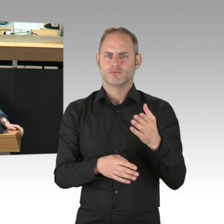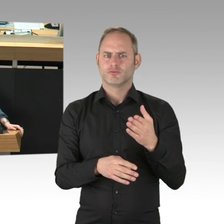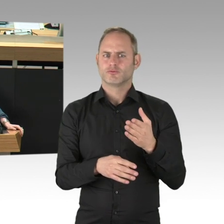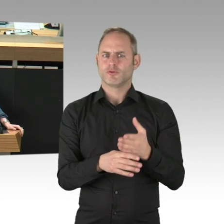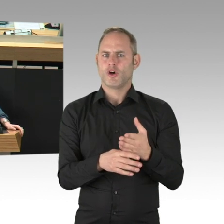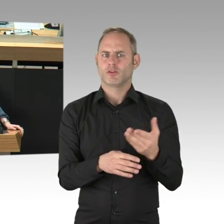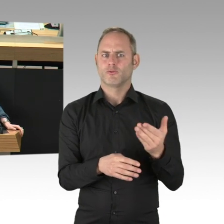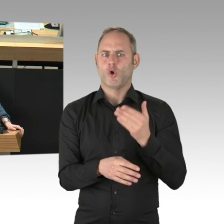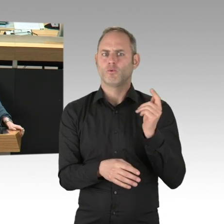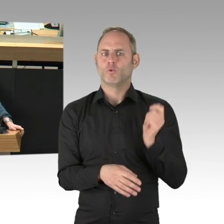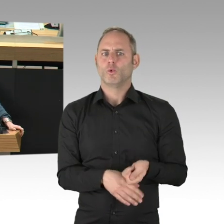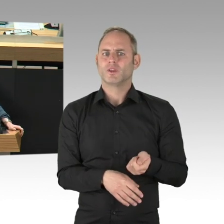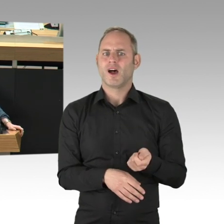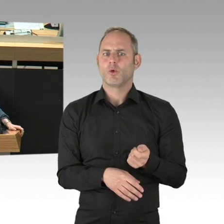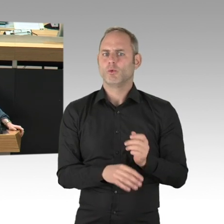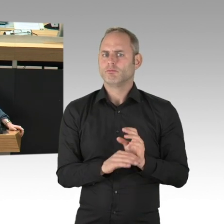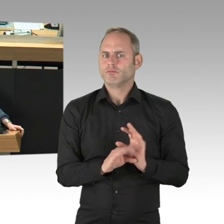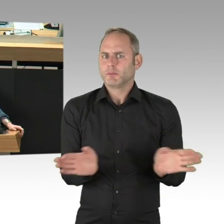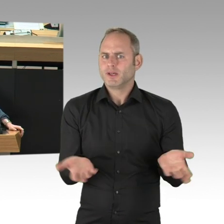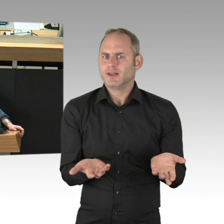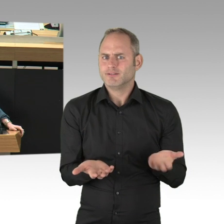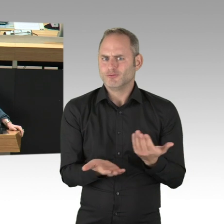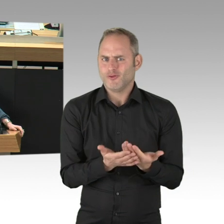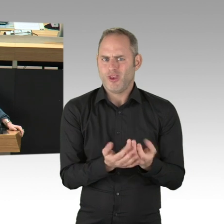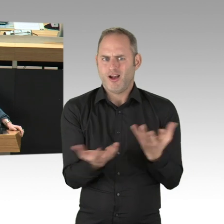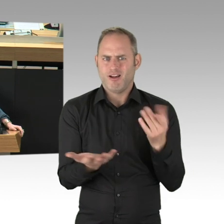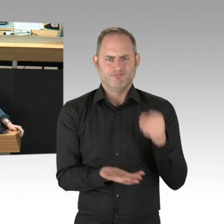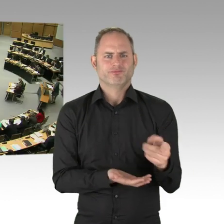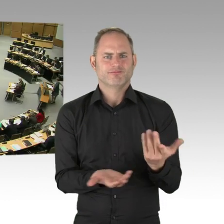seine Finanzierung anderweitig bemühen.